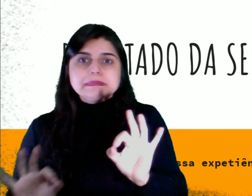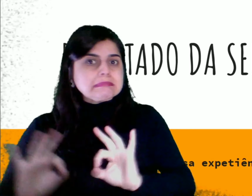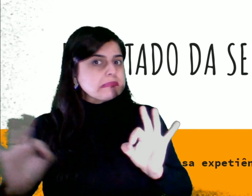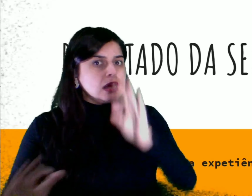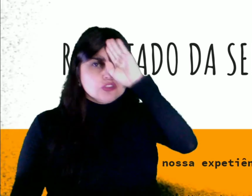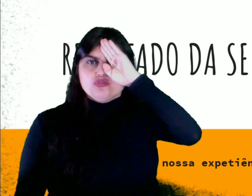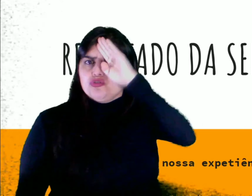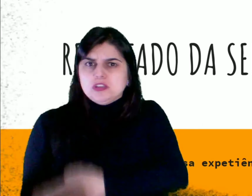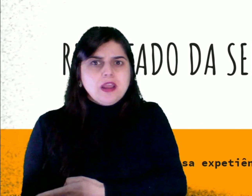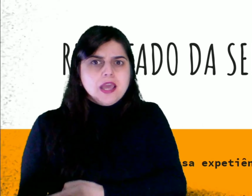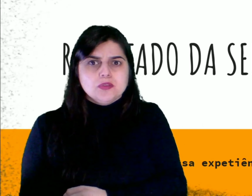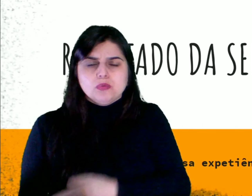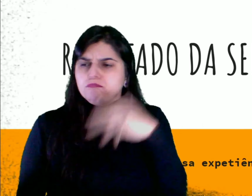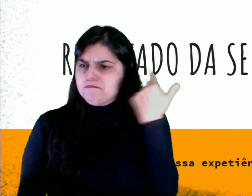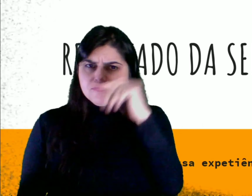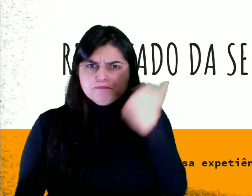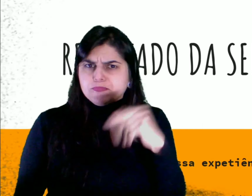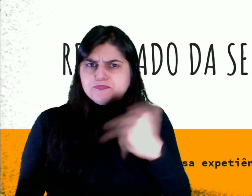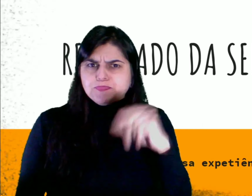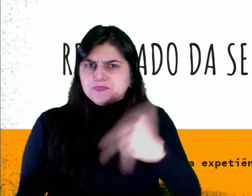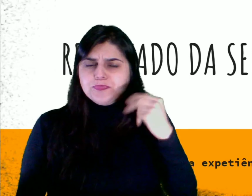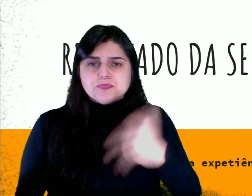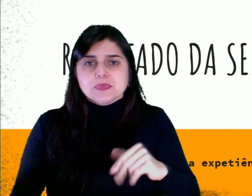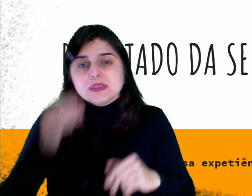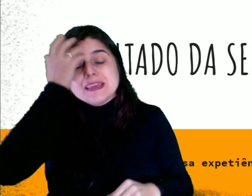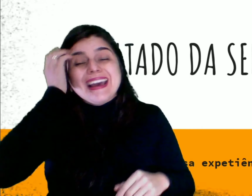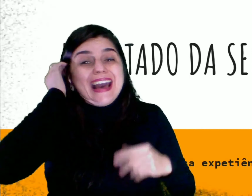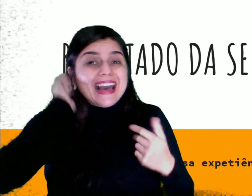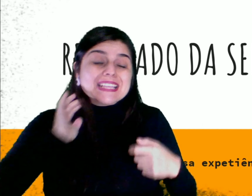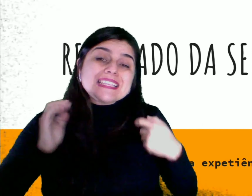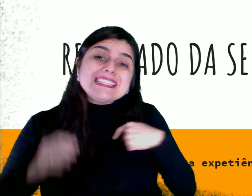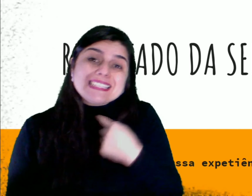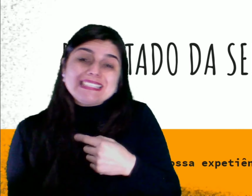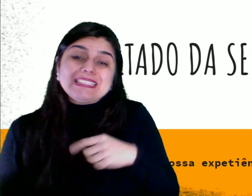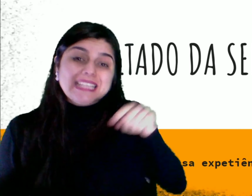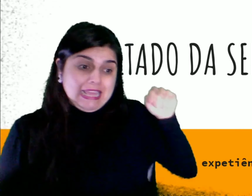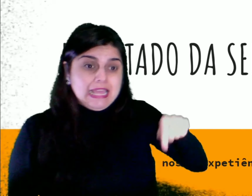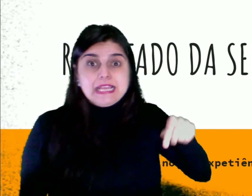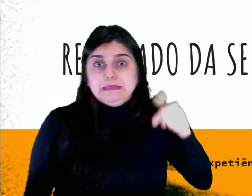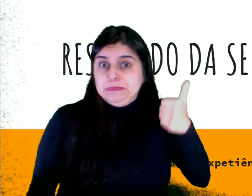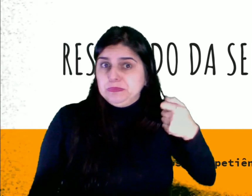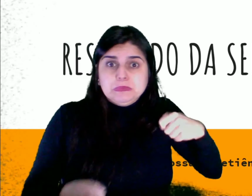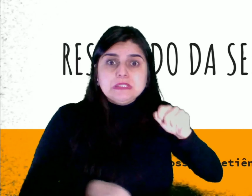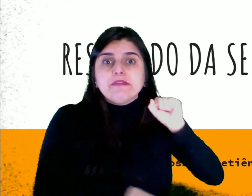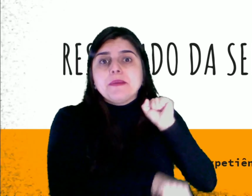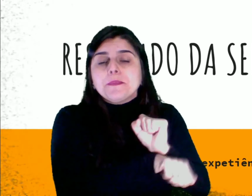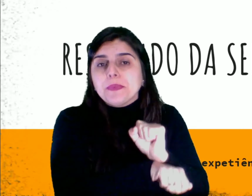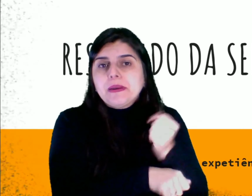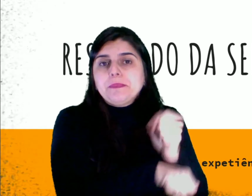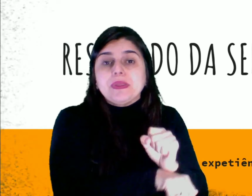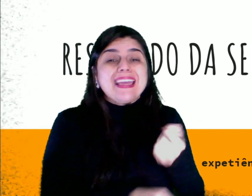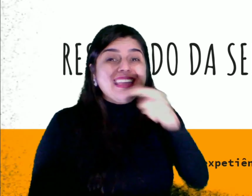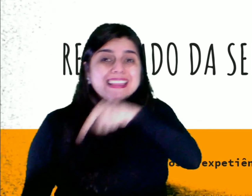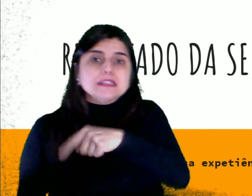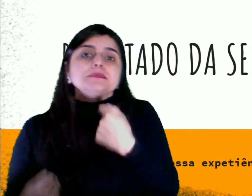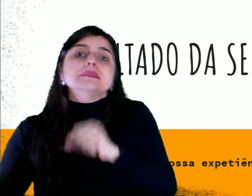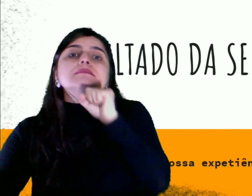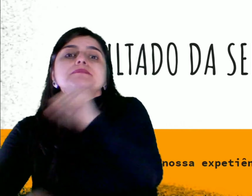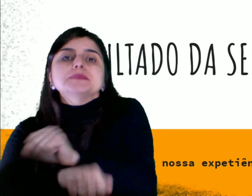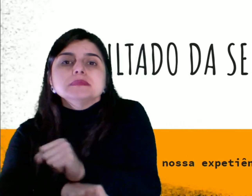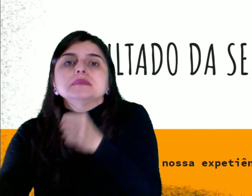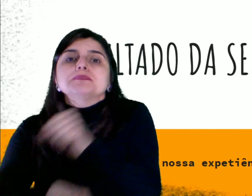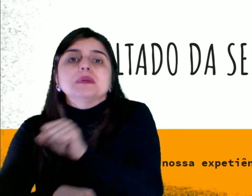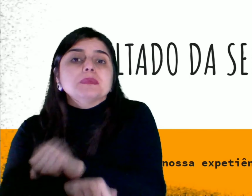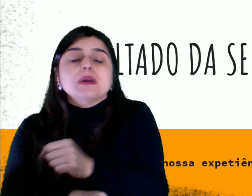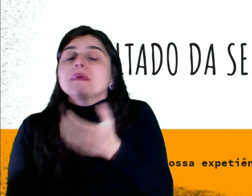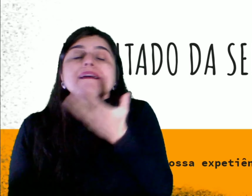é hora de fazer anotação. O professor dava um tempo, deixava aparecendo o que era para ele anotar. E já outros professores não, era tudo direto, tinha que